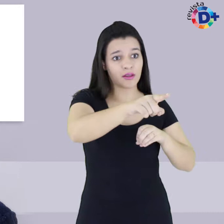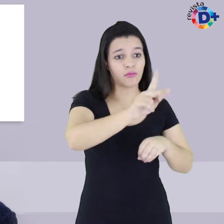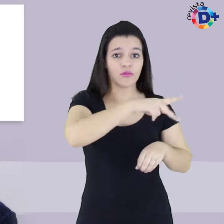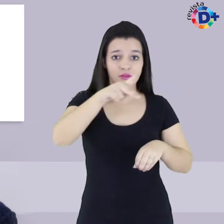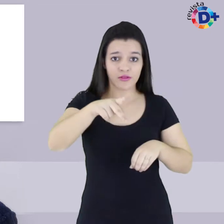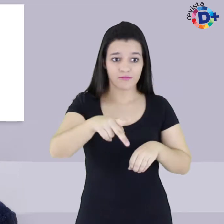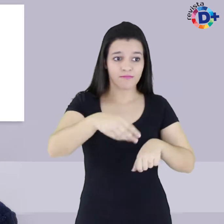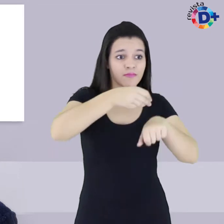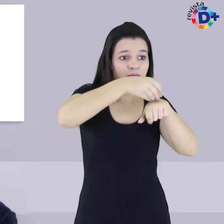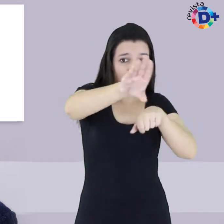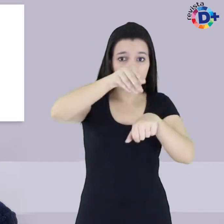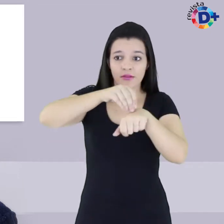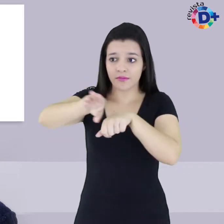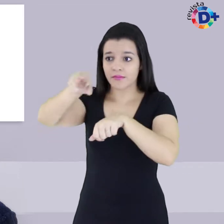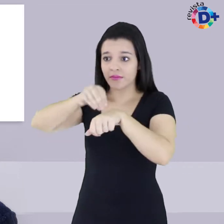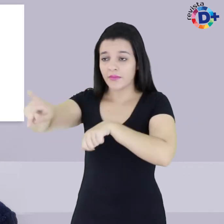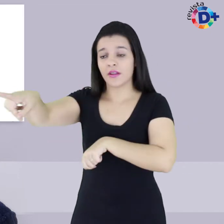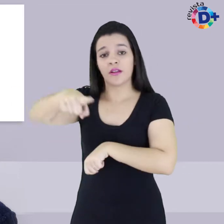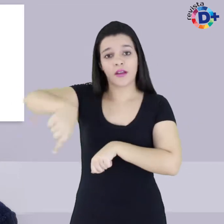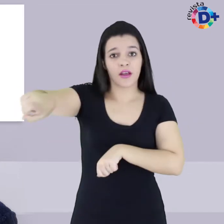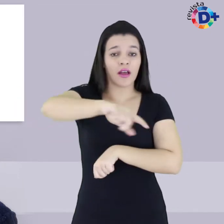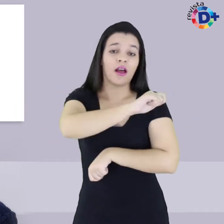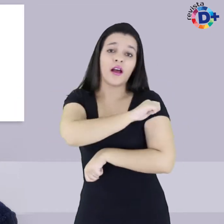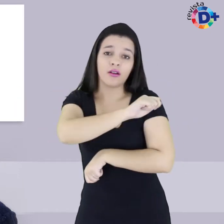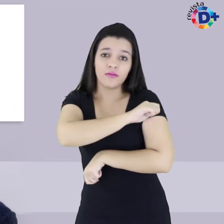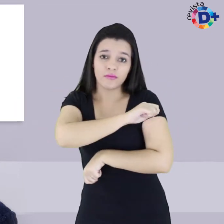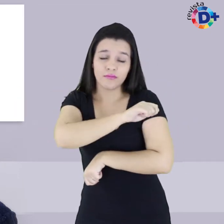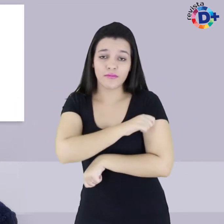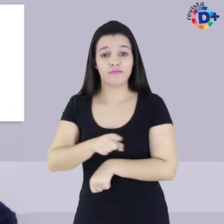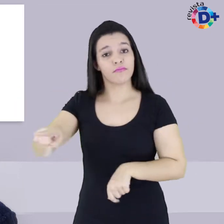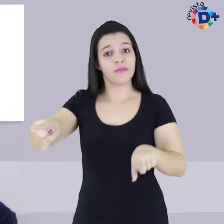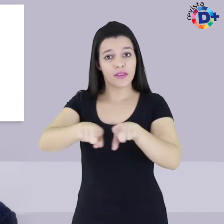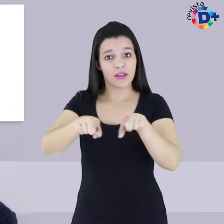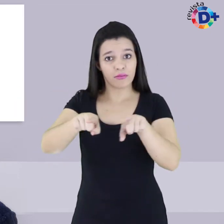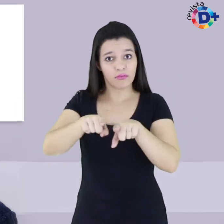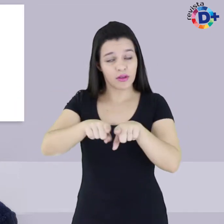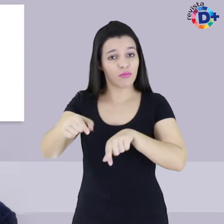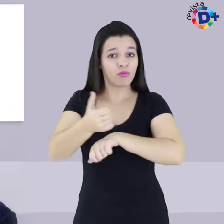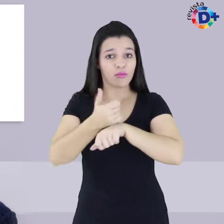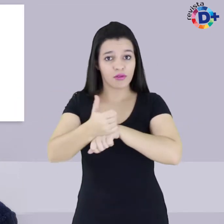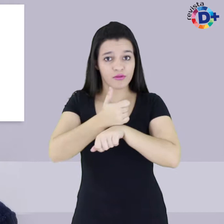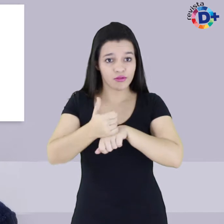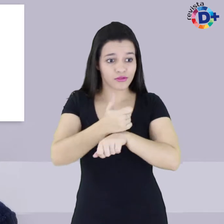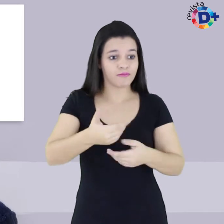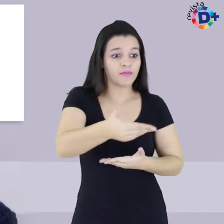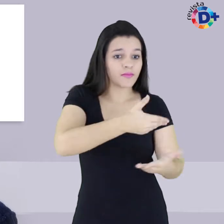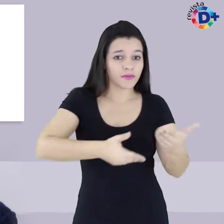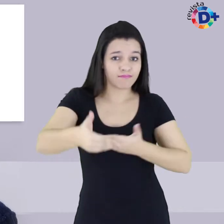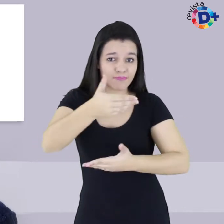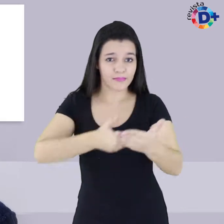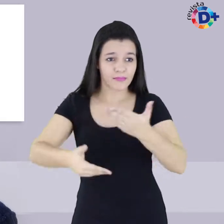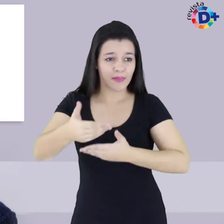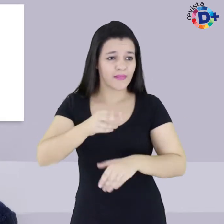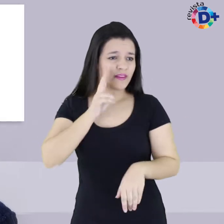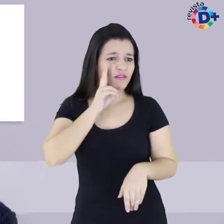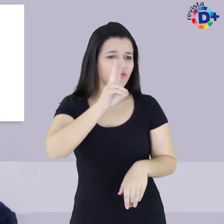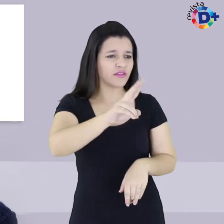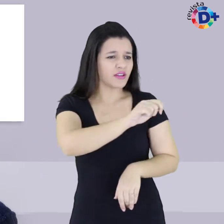aos participantes do projeto, eles também interagem e fazem interferências durante